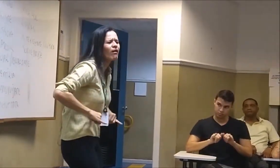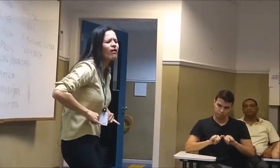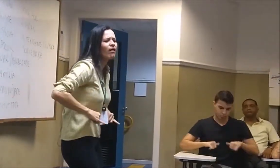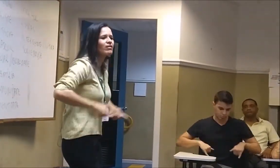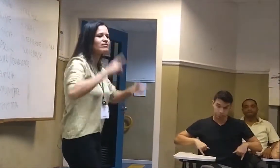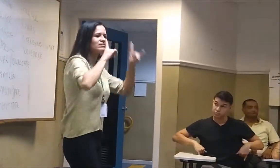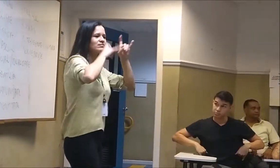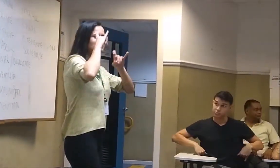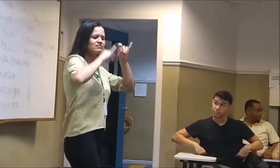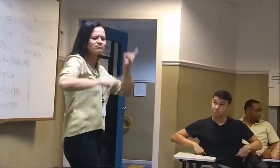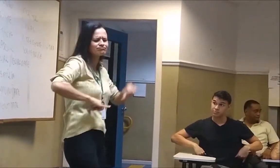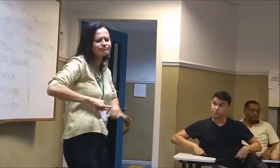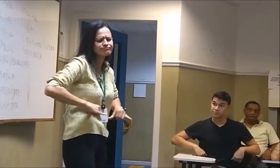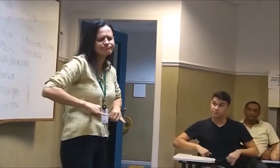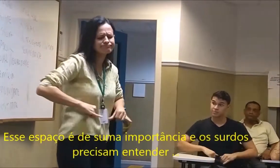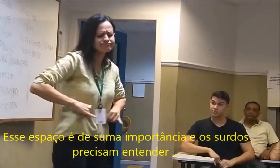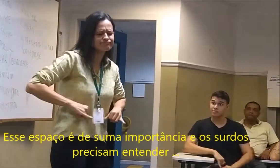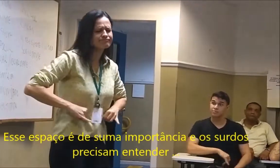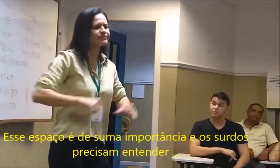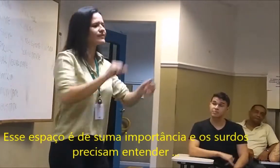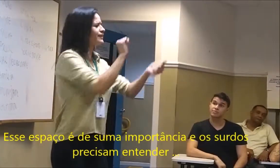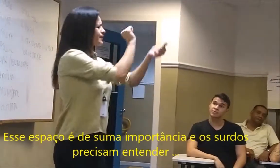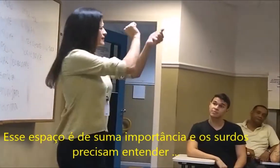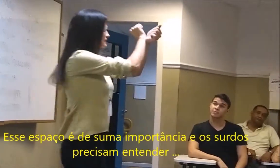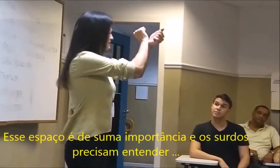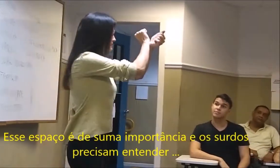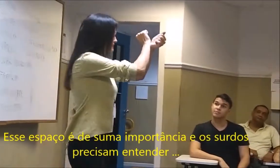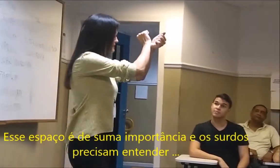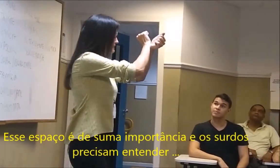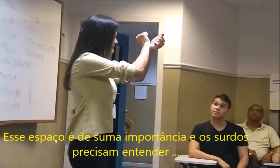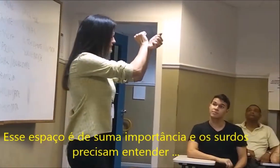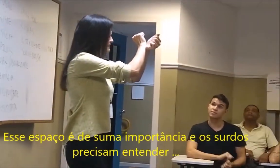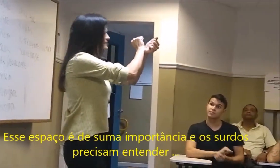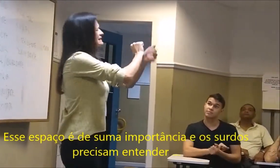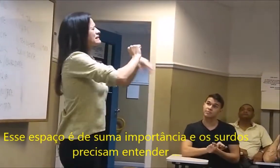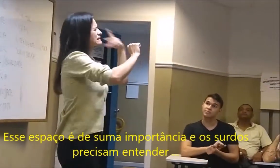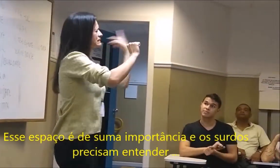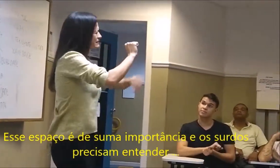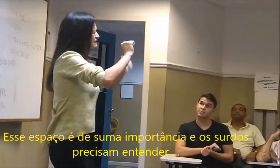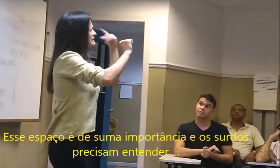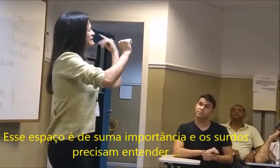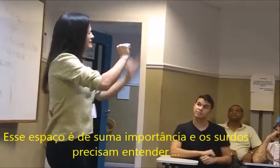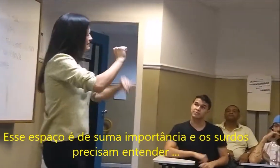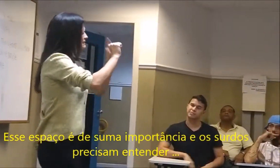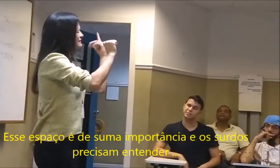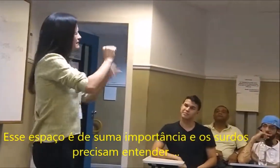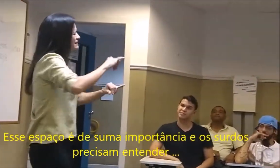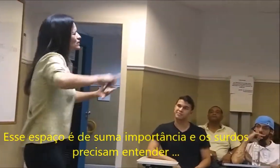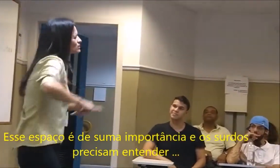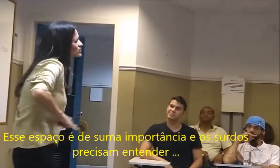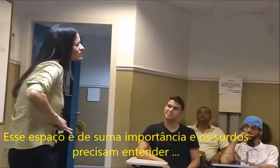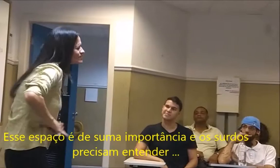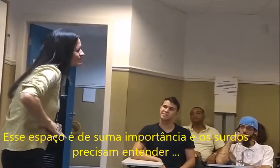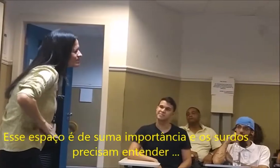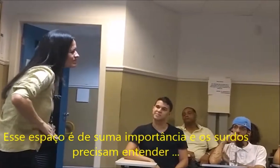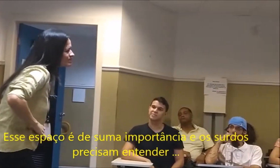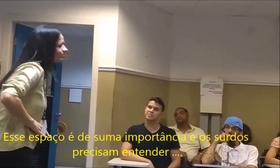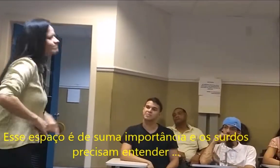dois espaços. Esse espaço é de suma importância e os surdos precisam